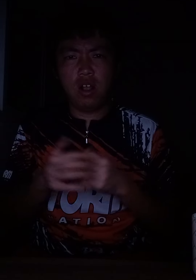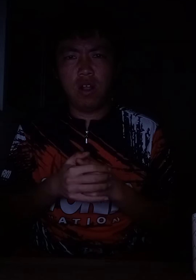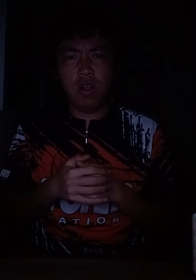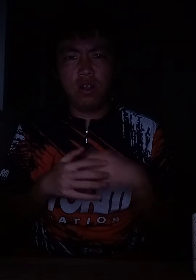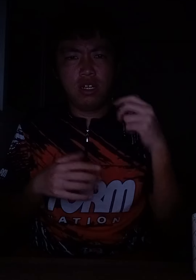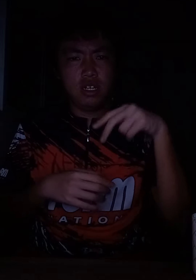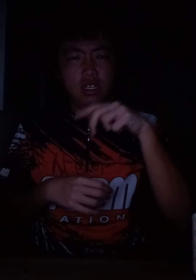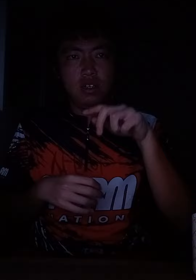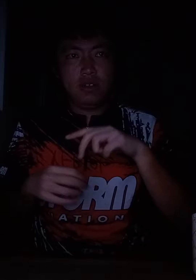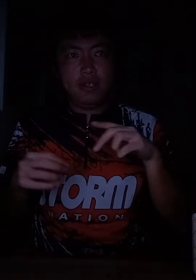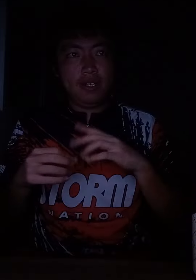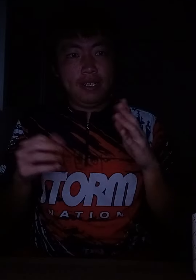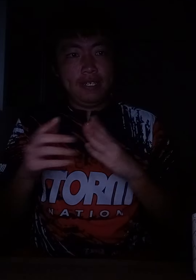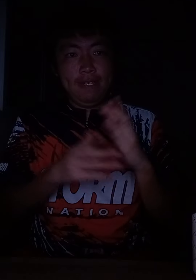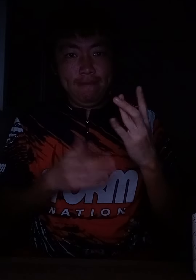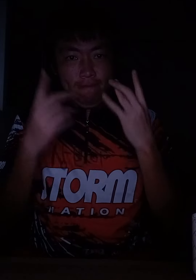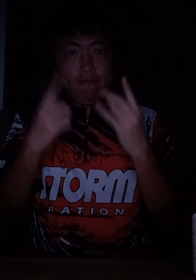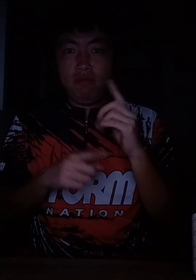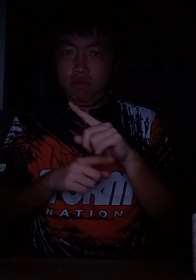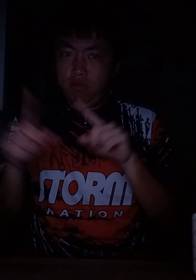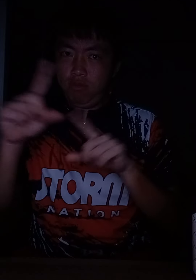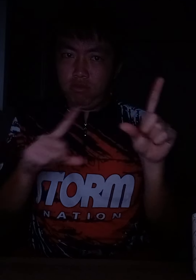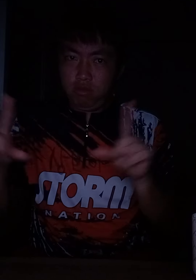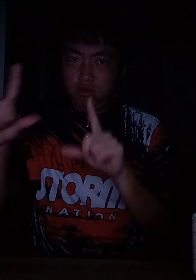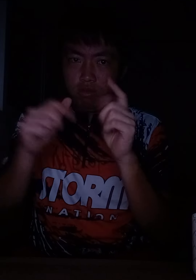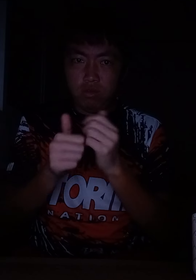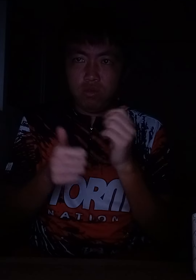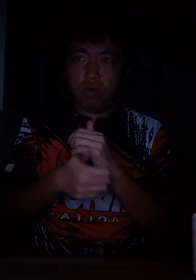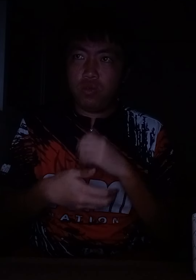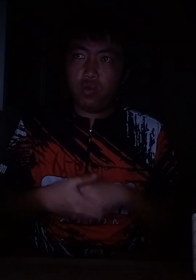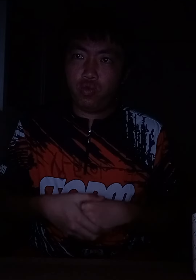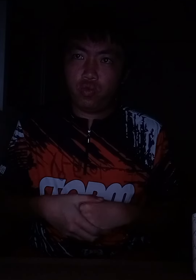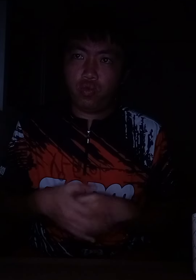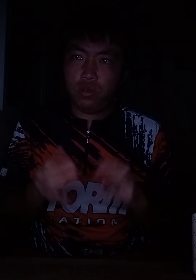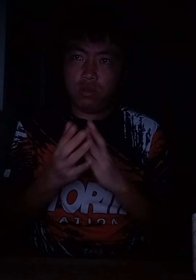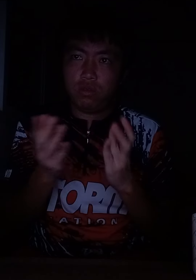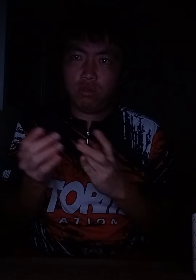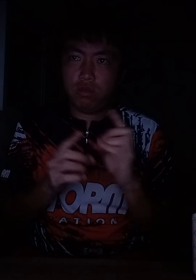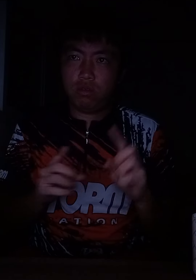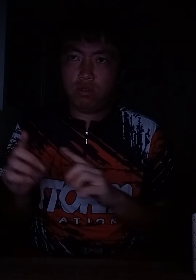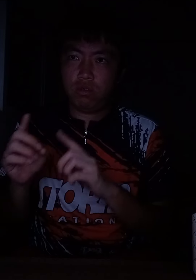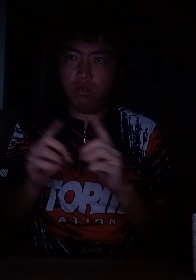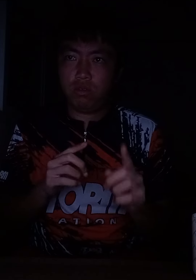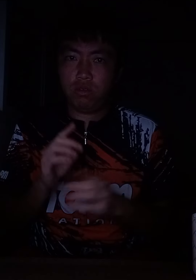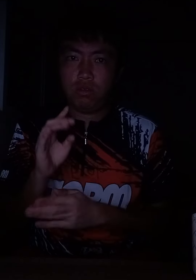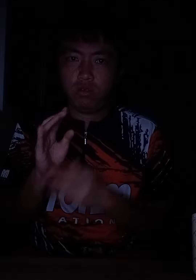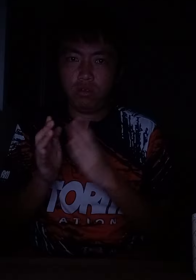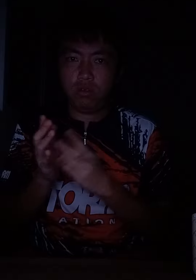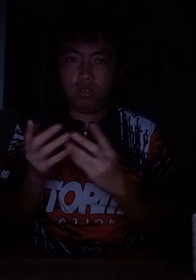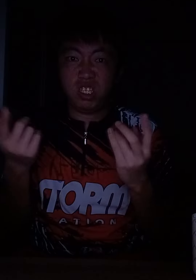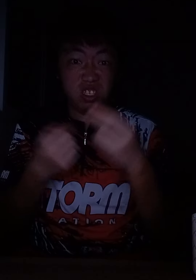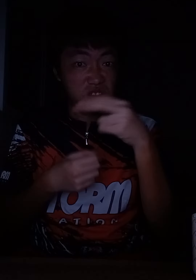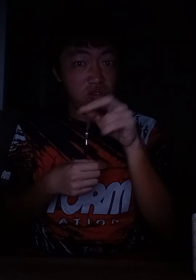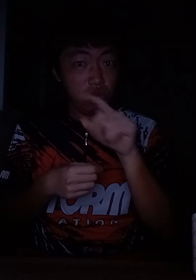이 통유서부터 연락을 받은 부역장과 사회고위급 요원이 출동을 합니다. 그렇게 해서 이제 유인을 해내서 대합실을 유인해내는데